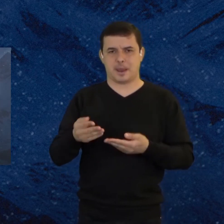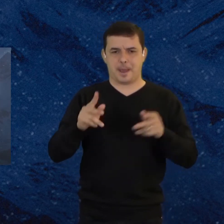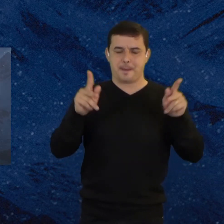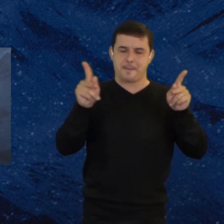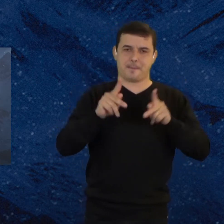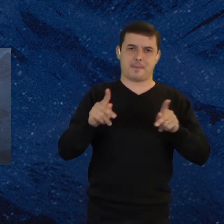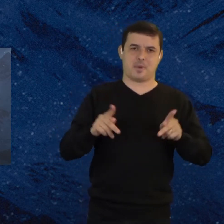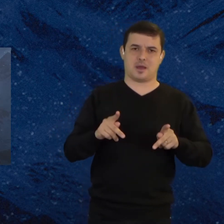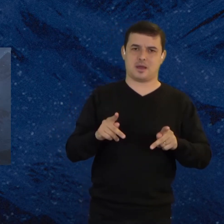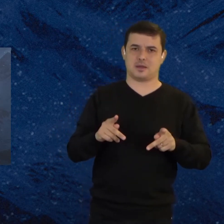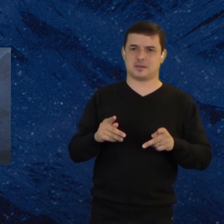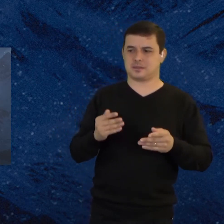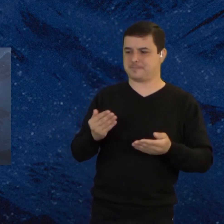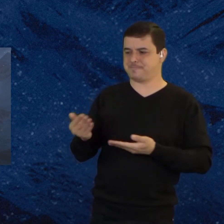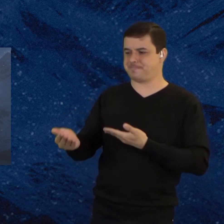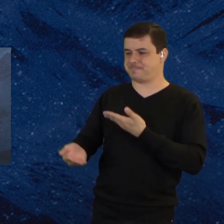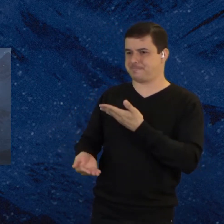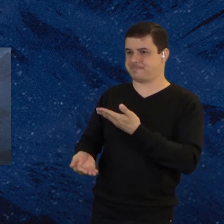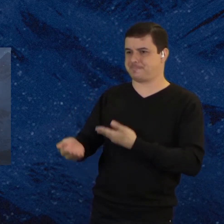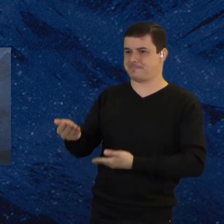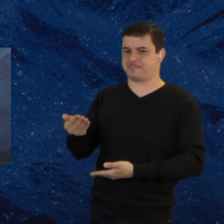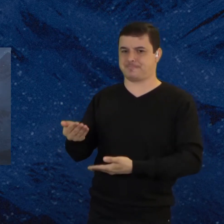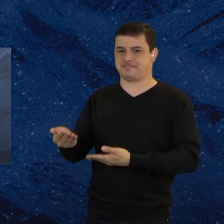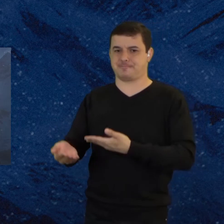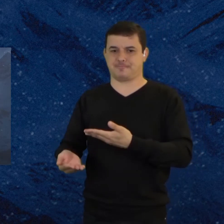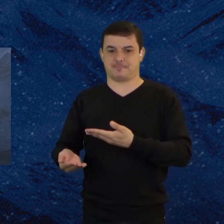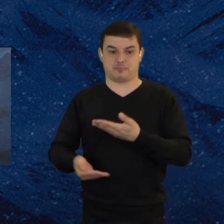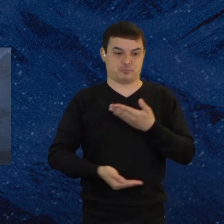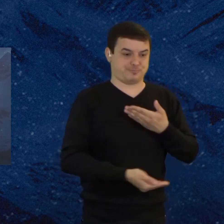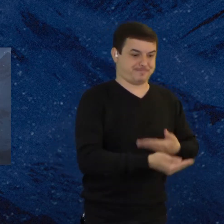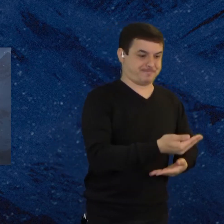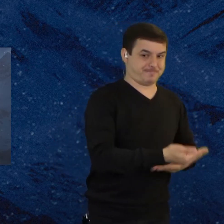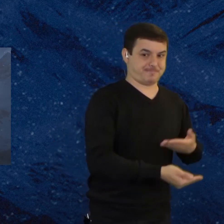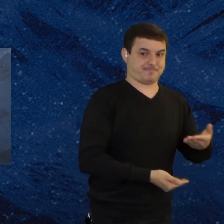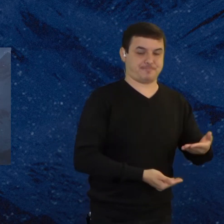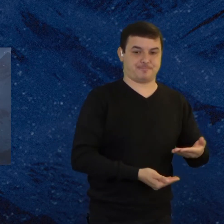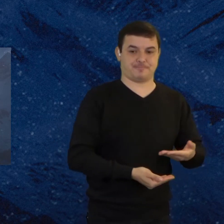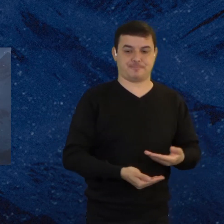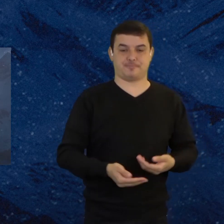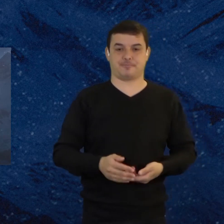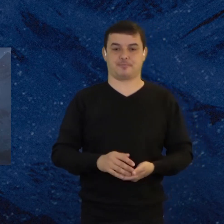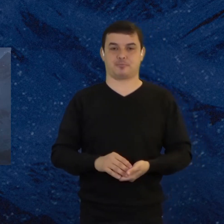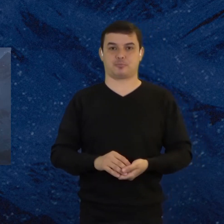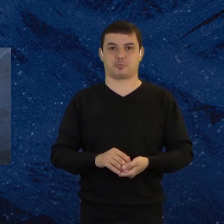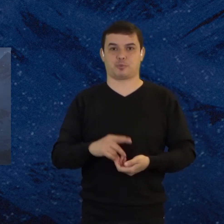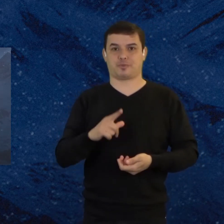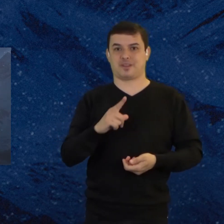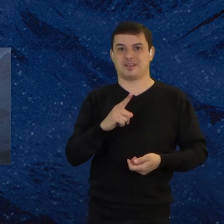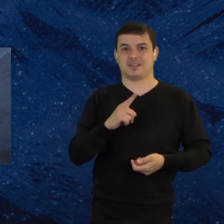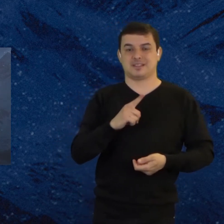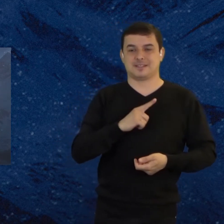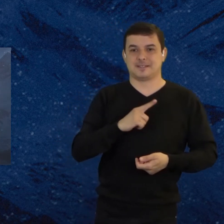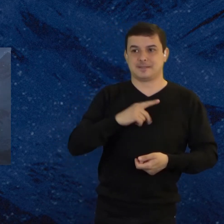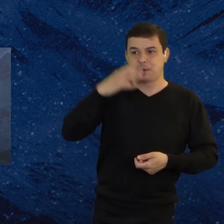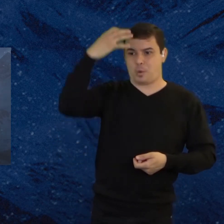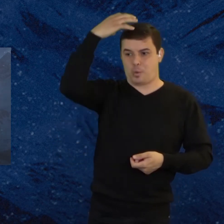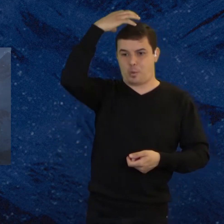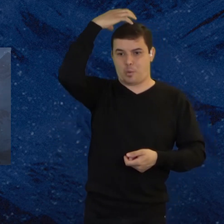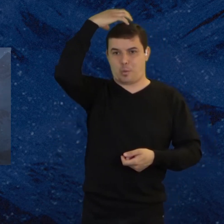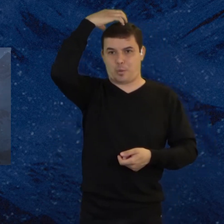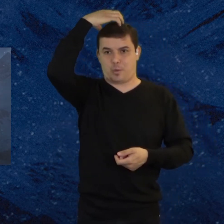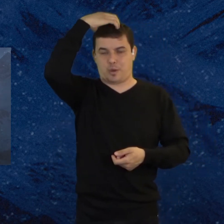Então você percebe aqui que tem um rei com a capacidade menor, com efetivo